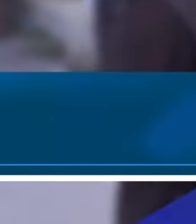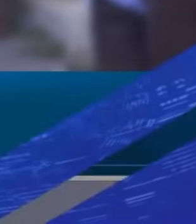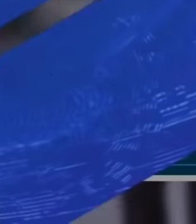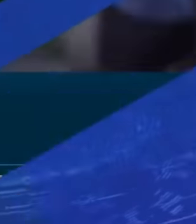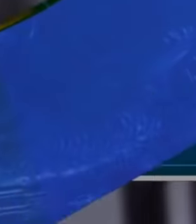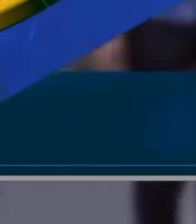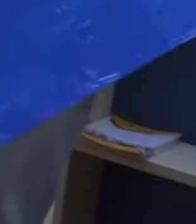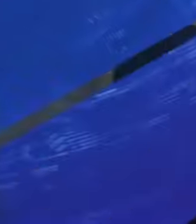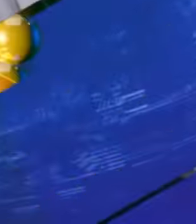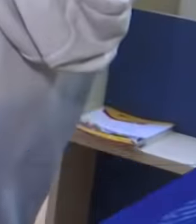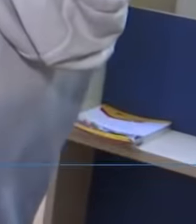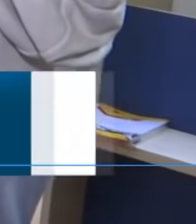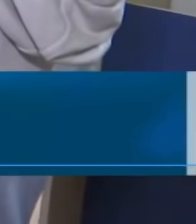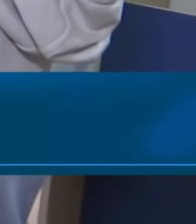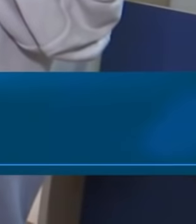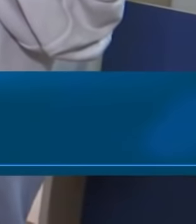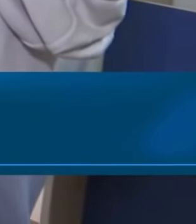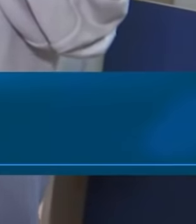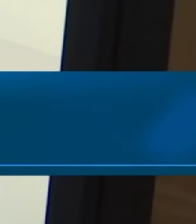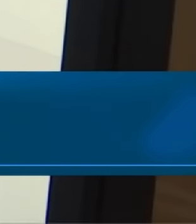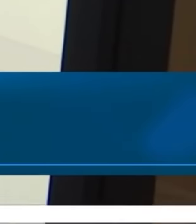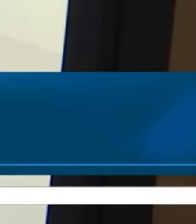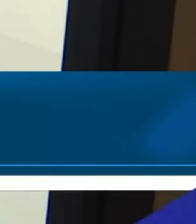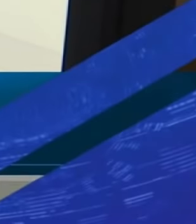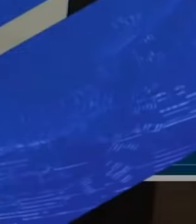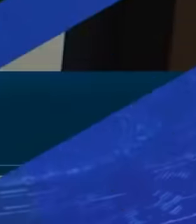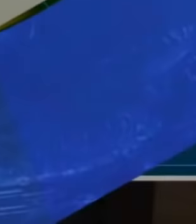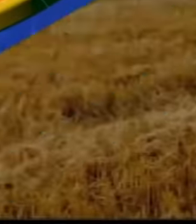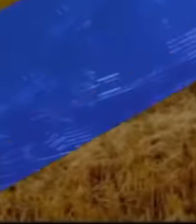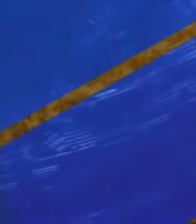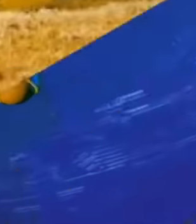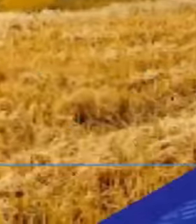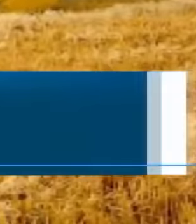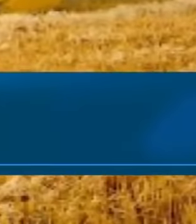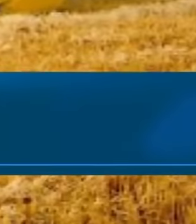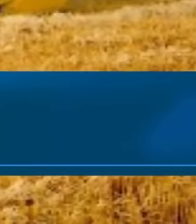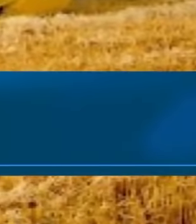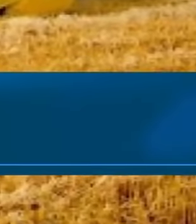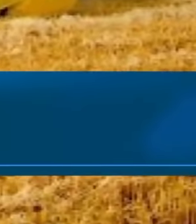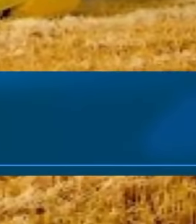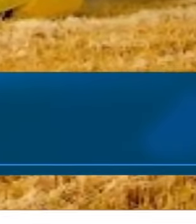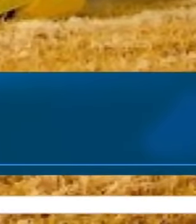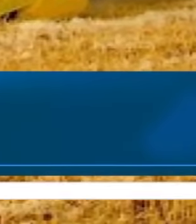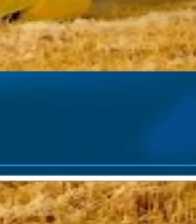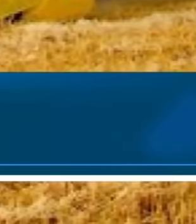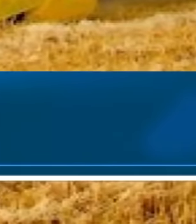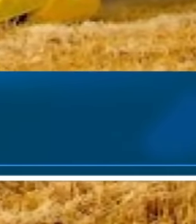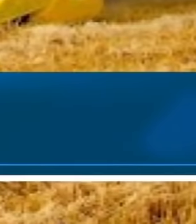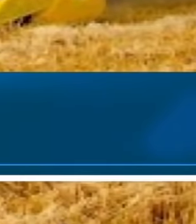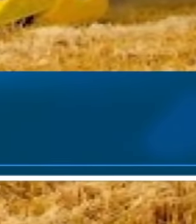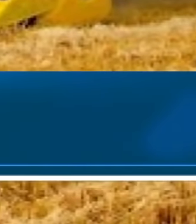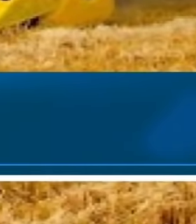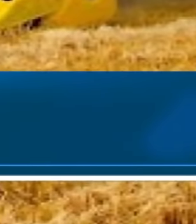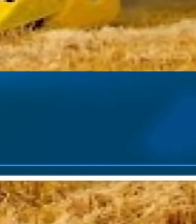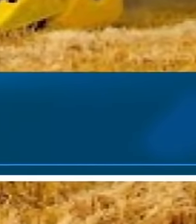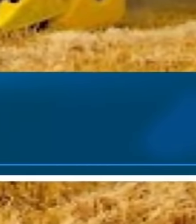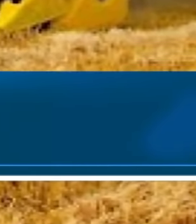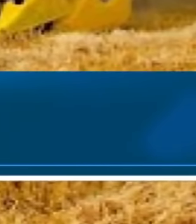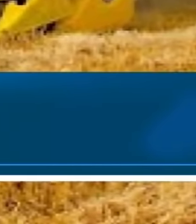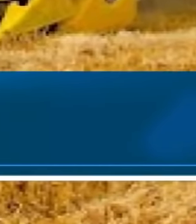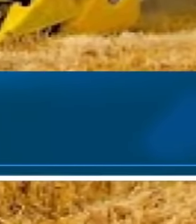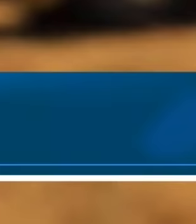яамнаас буруушаалаа. Иргэд нийгмийн халамжийн үйлчилгээг цахимаар авдаг боллоо. 9 сард газар тариалангийн бүс нутгаар цочир хүйтэрч хурд тундас